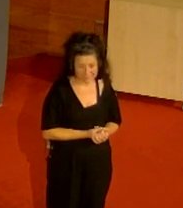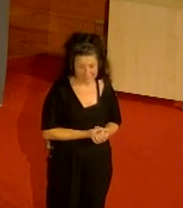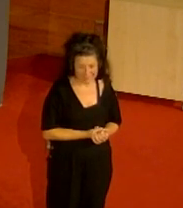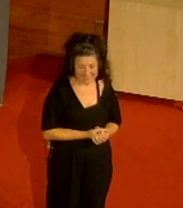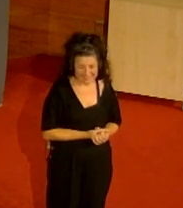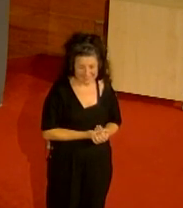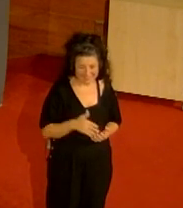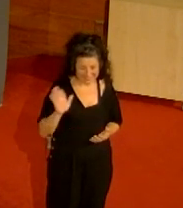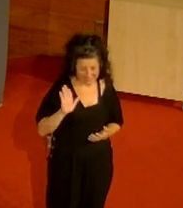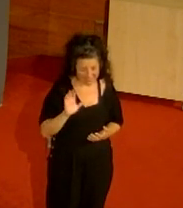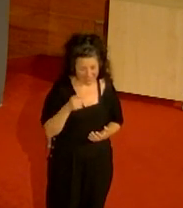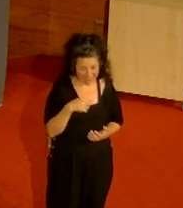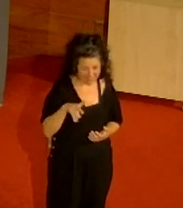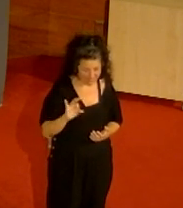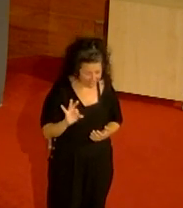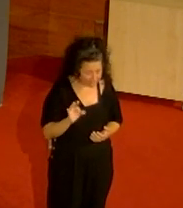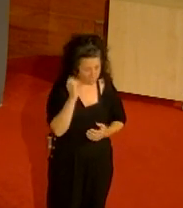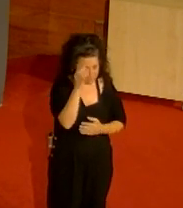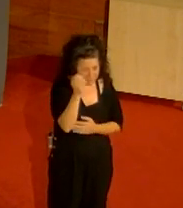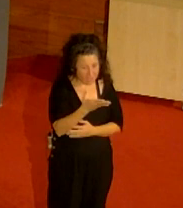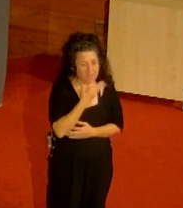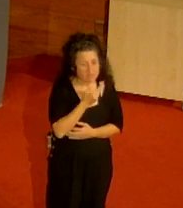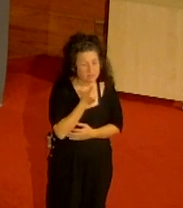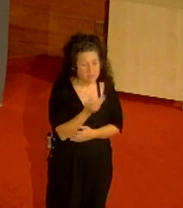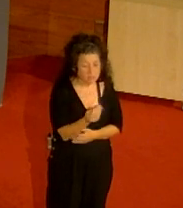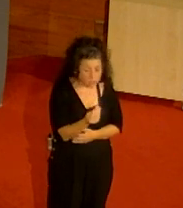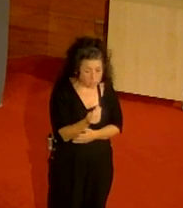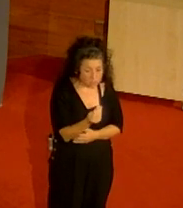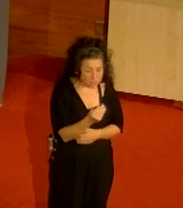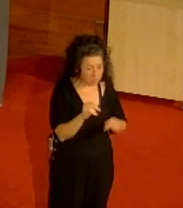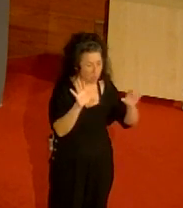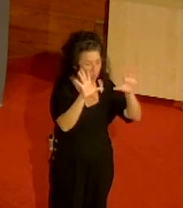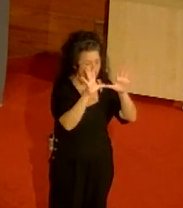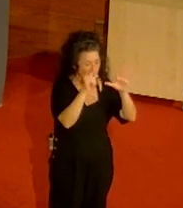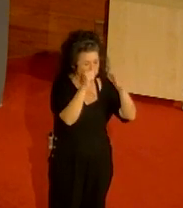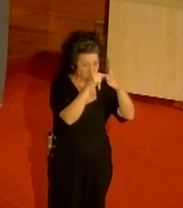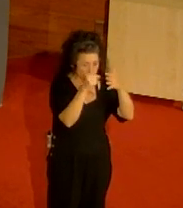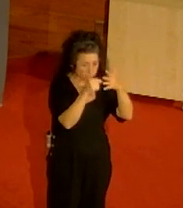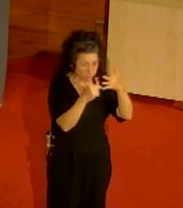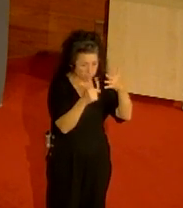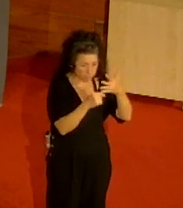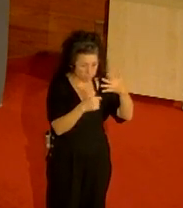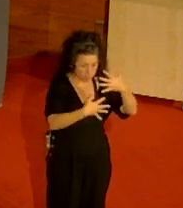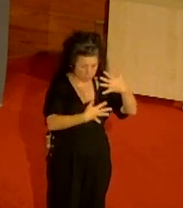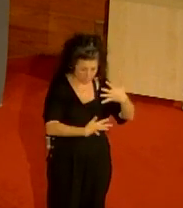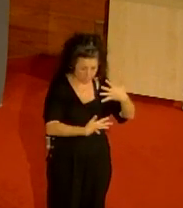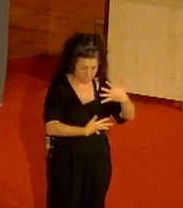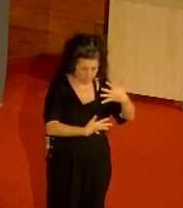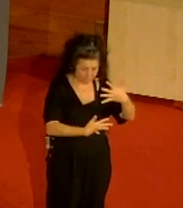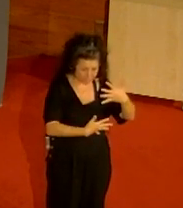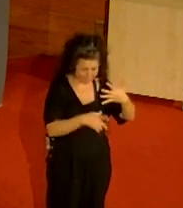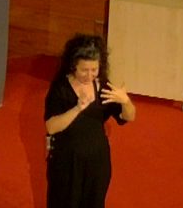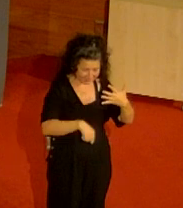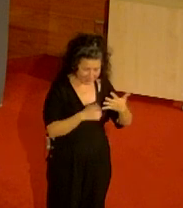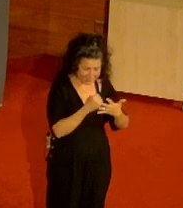Buenas, Agus. Me ha gustado mucho la charla y los 10 puntos, ¿no?, que has ido sacando. Yo también soy suscriptor de